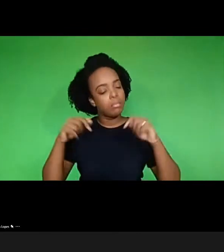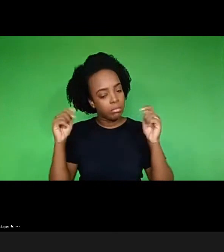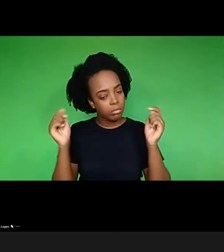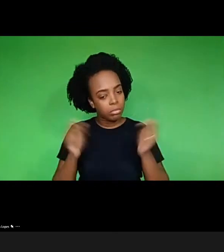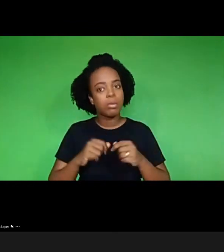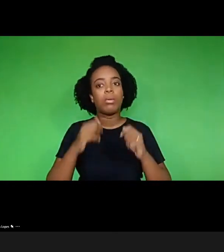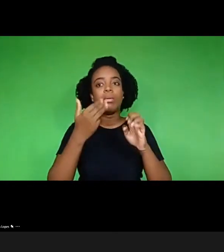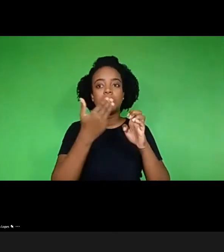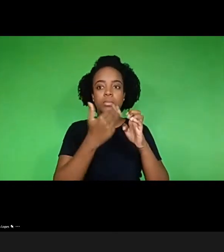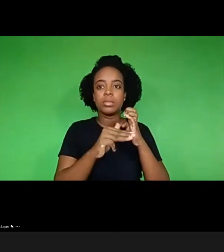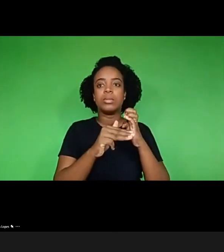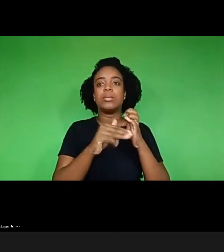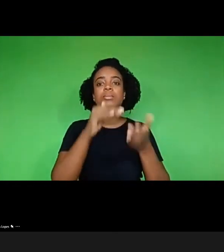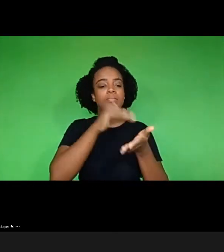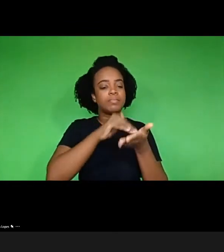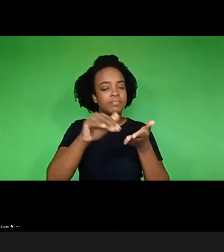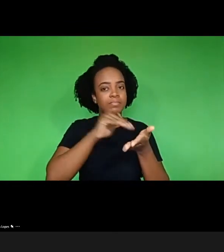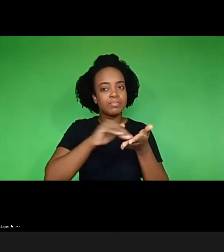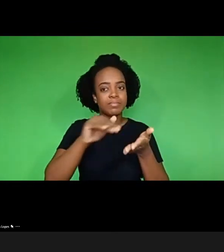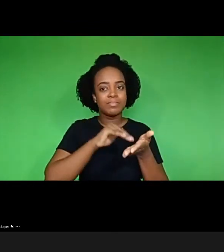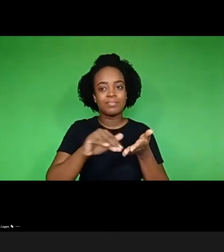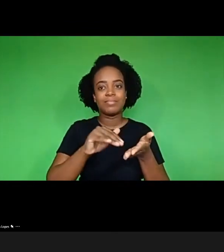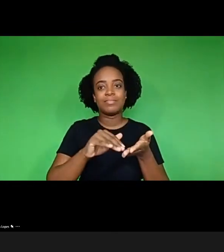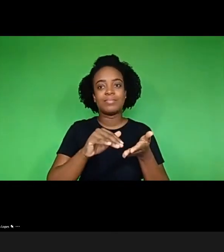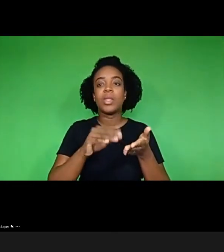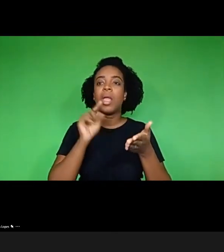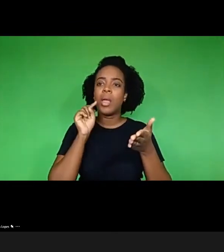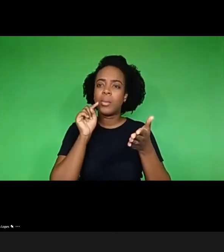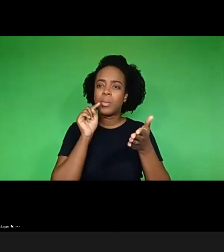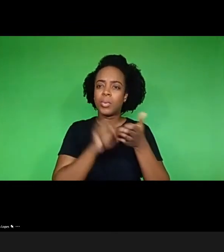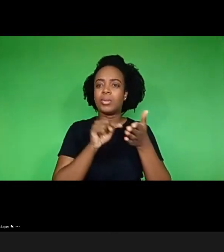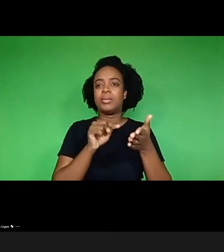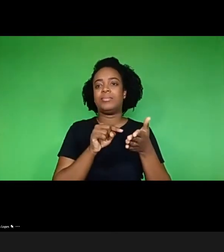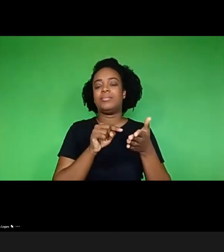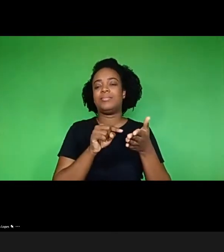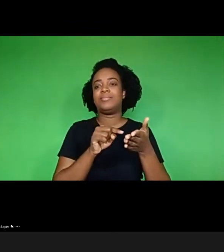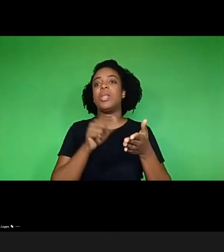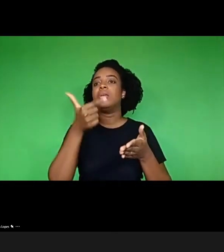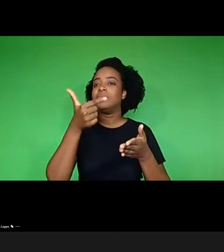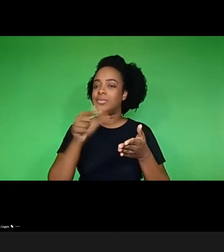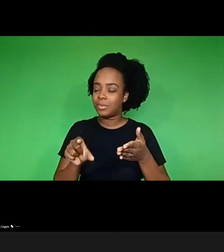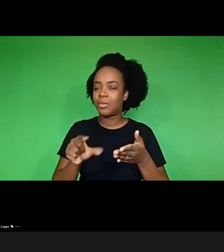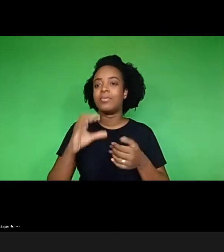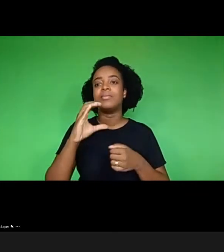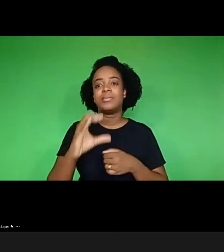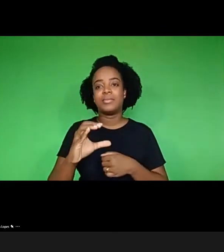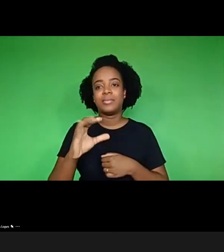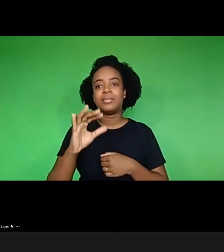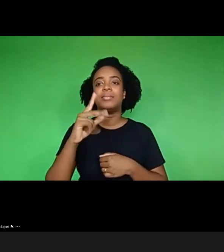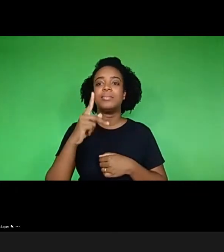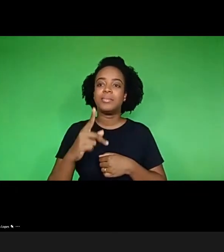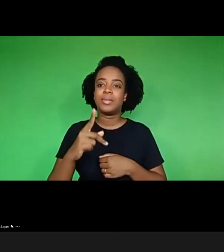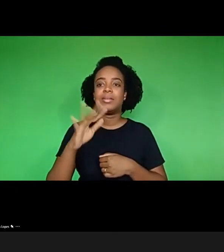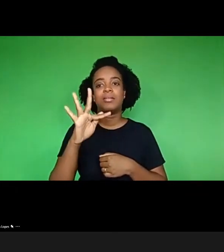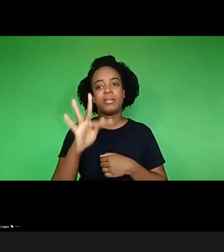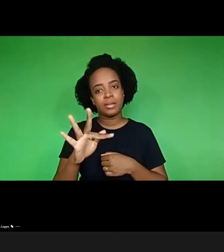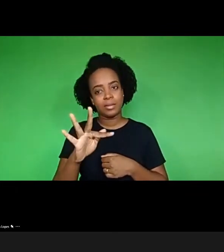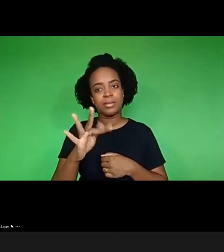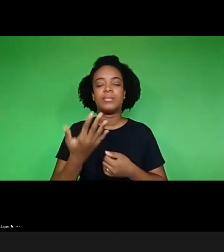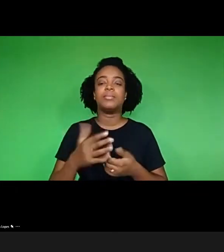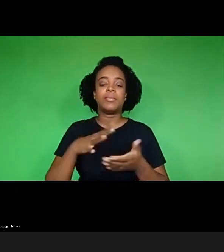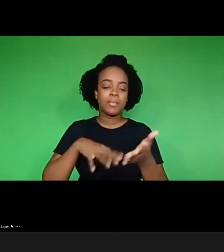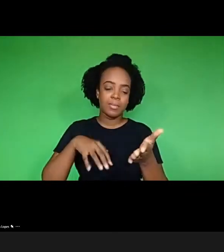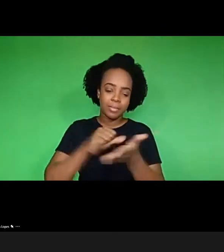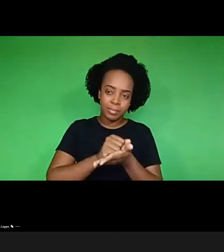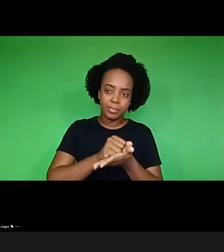no botãozinho. Quando clicar no botãozinho, ele vai pedir, de novo, o CPF, vai pedir a